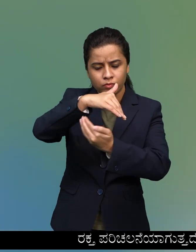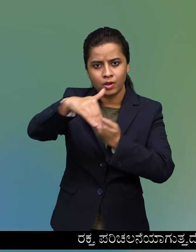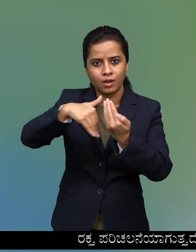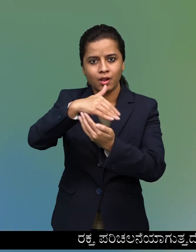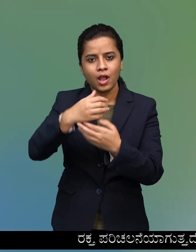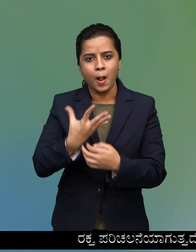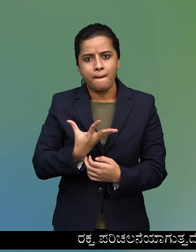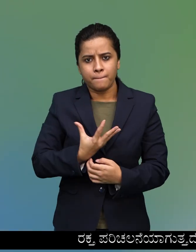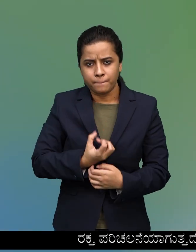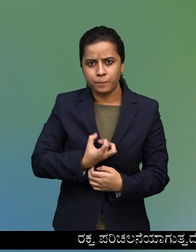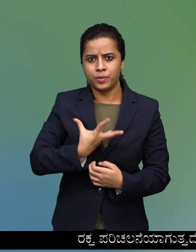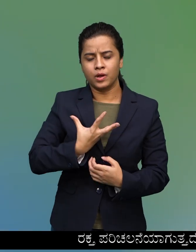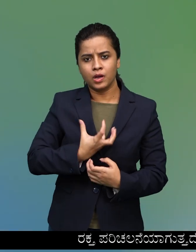ಎಂಬ ಸಿದ್ಧಾಂತವನ್ನು ಅವರು ಪ್ರಸ್ತಾಪಿಸಿದರು.